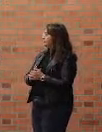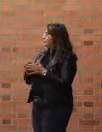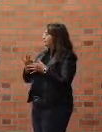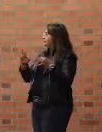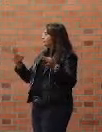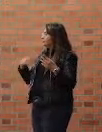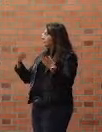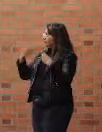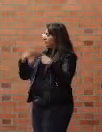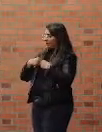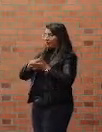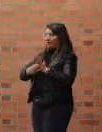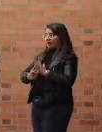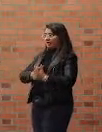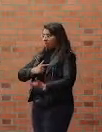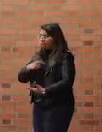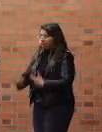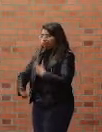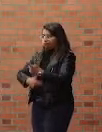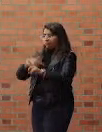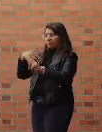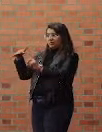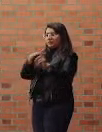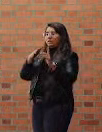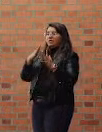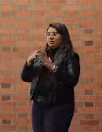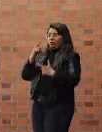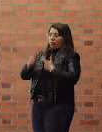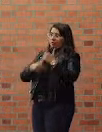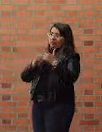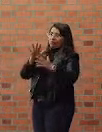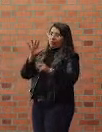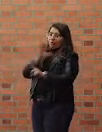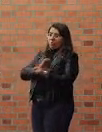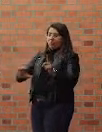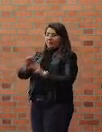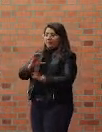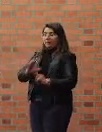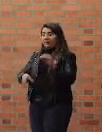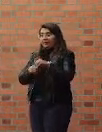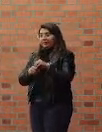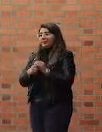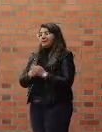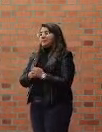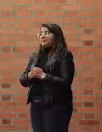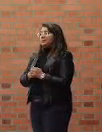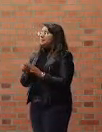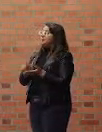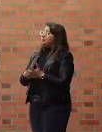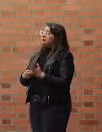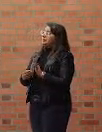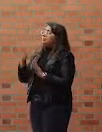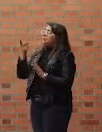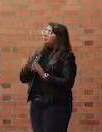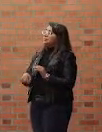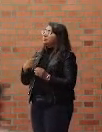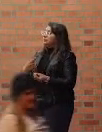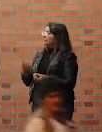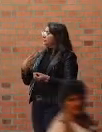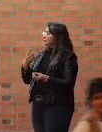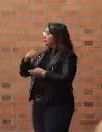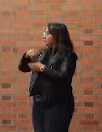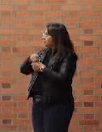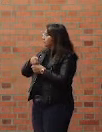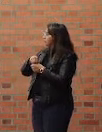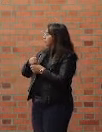es la batalla cultural de este siglo quiero insistir en que este es un premio valiente nunca lo